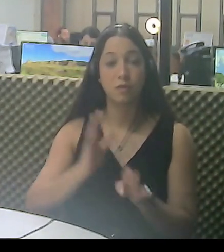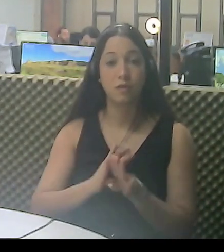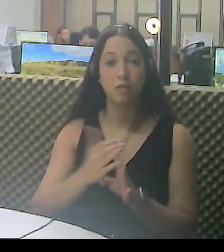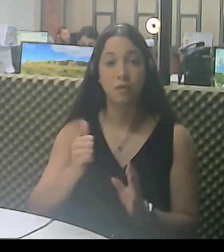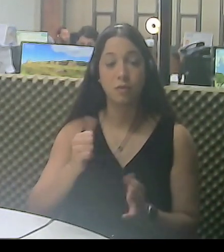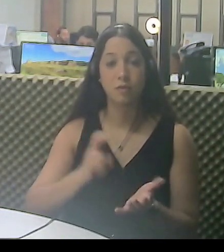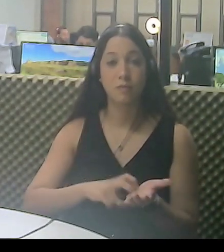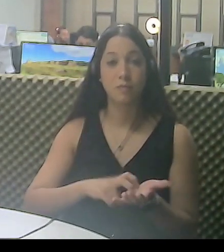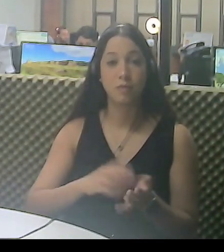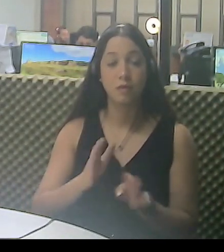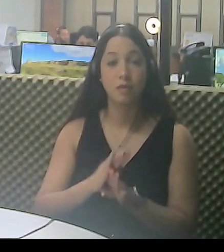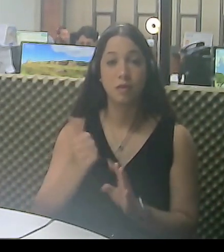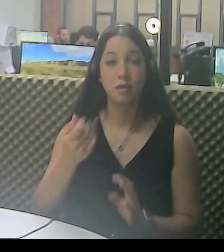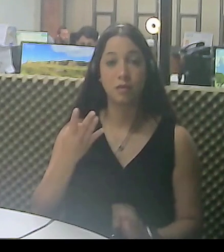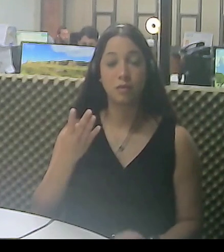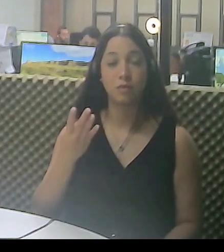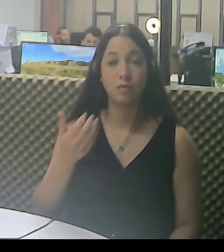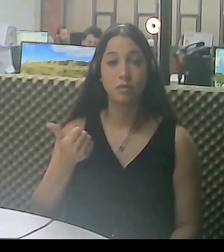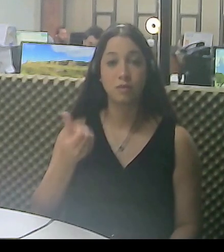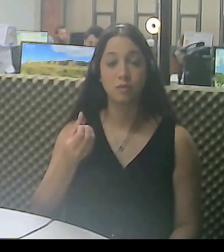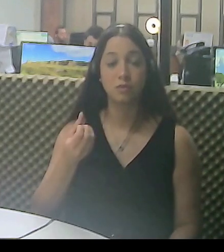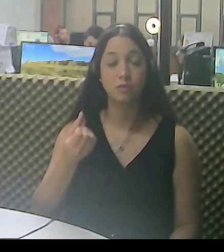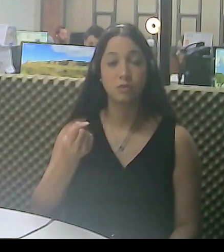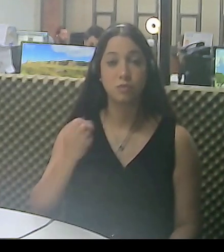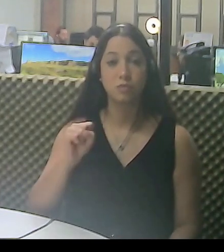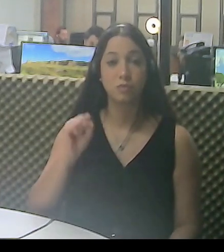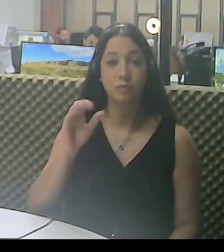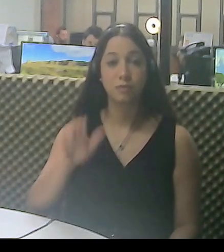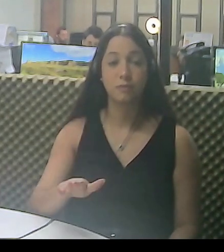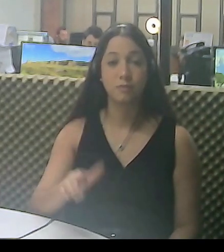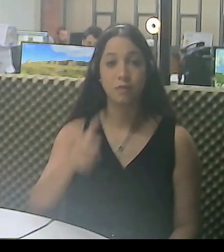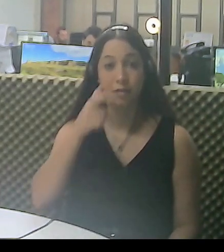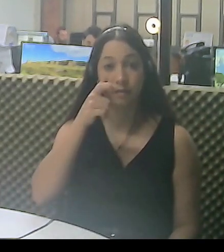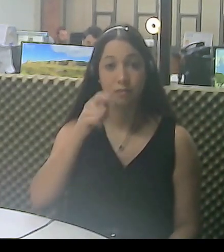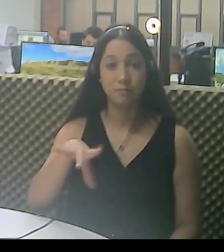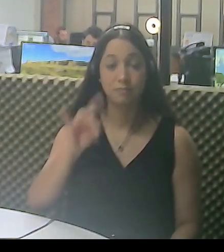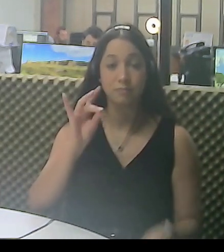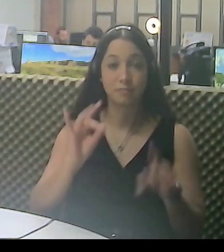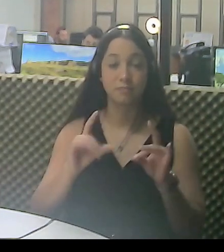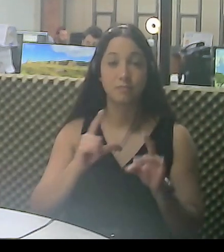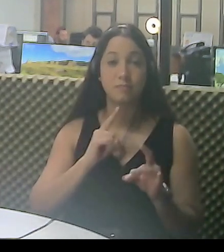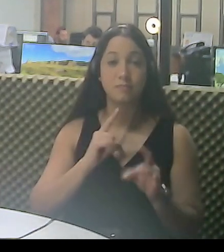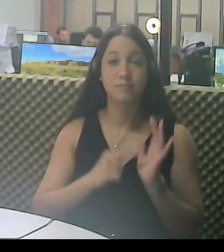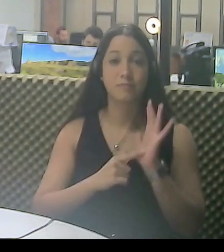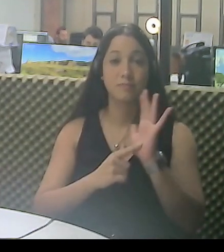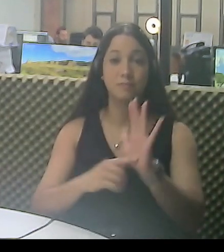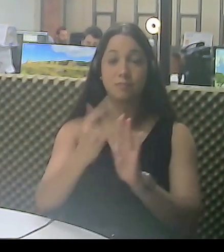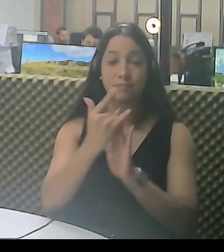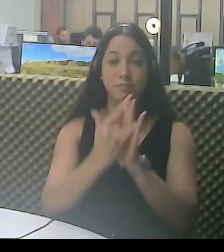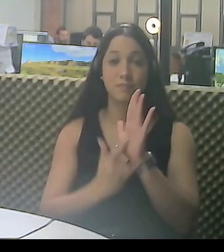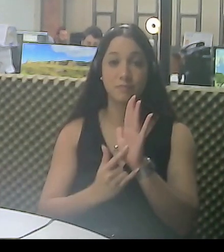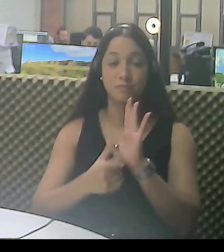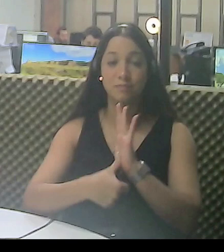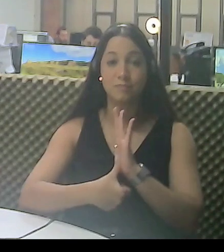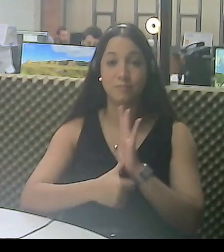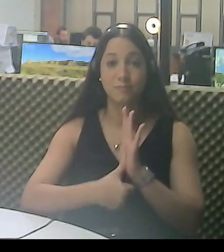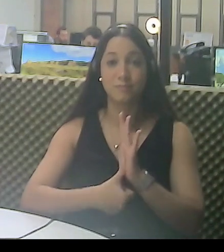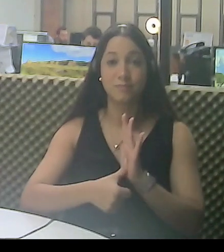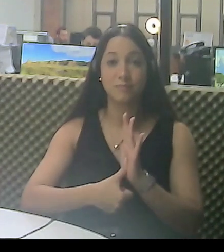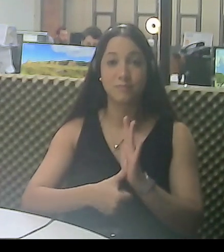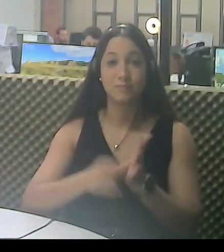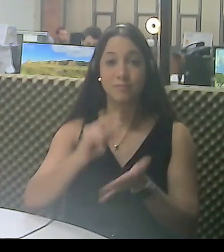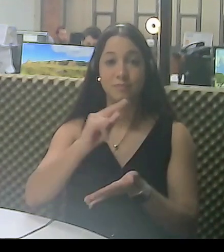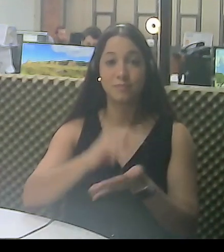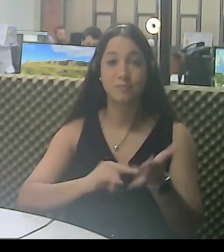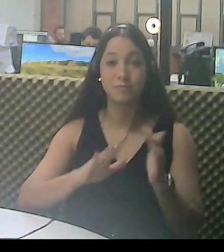das 2 às 6 da tarde, no local de preferência do interessado, mediante a apresentação de documento de identidade,